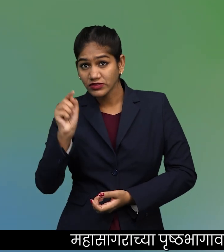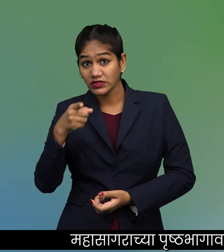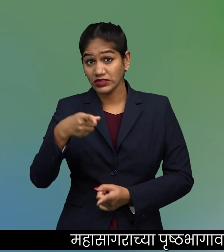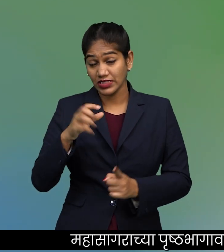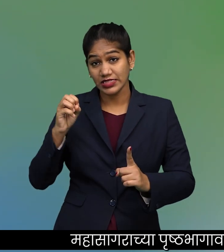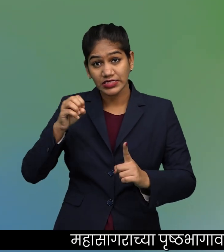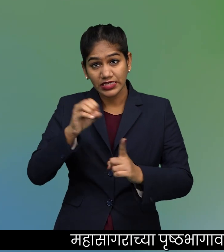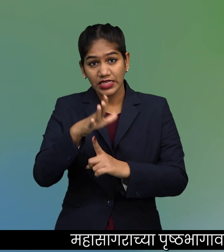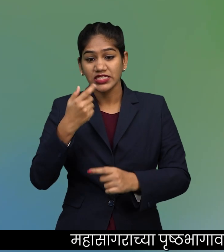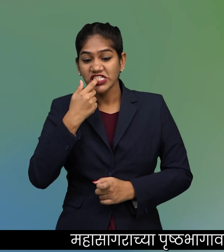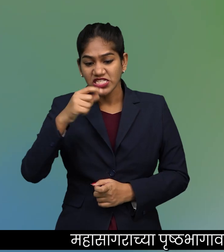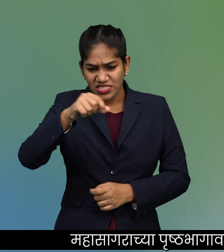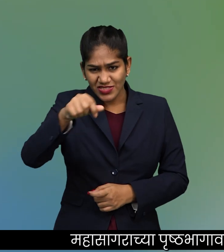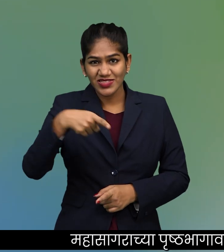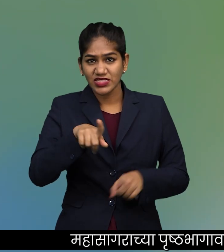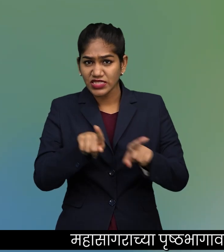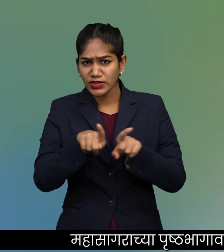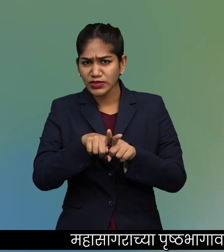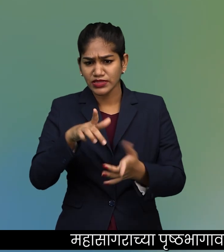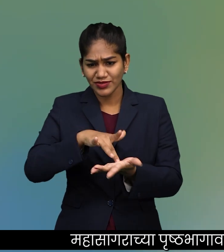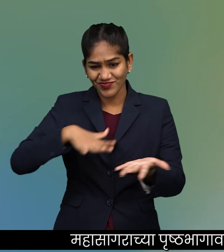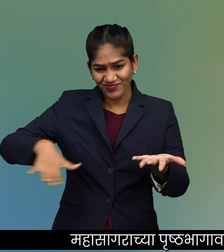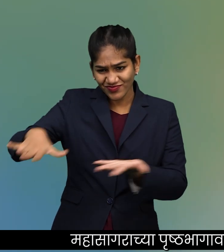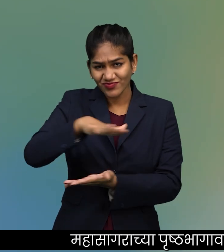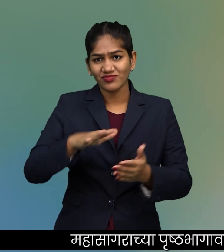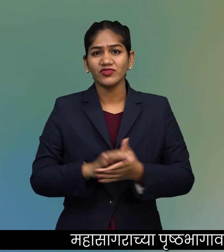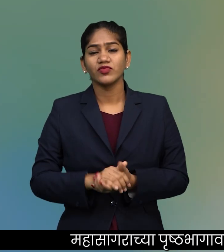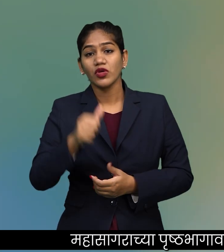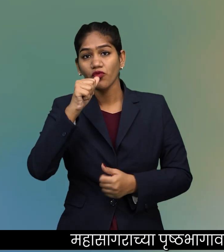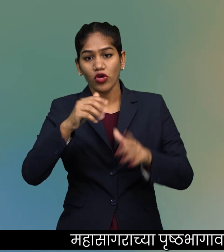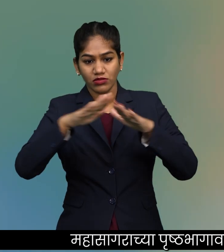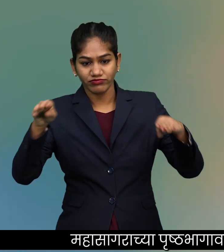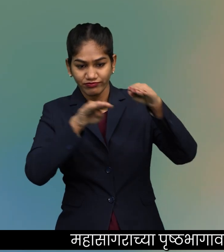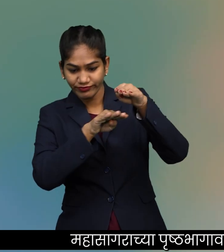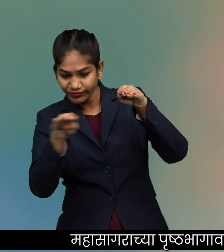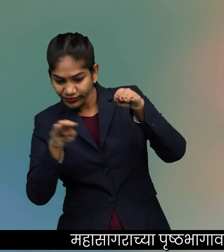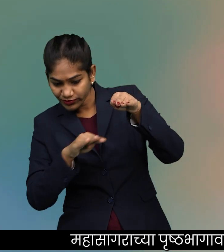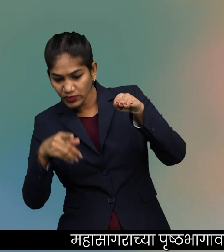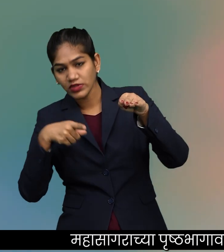महासागराच्या पृष्ठभागावरील क्षारतेवर परिणाम करणारे घटक